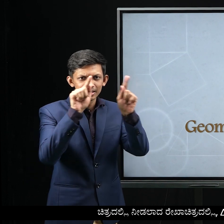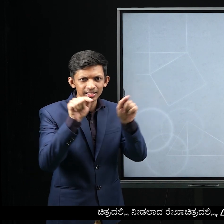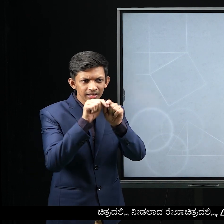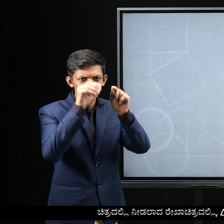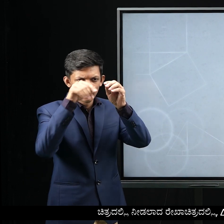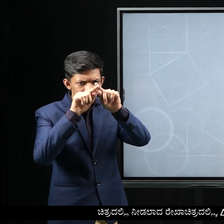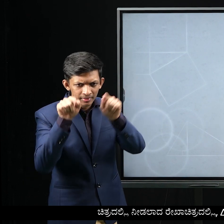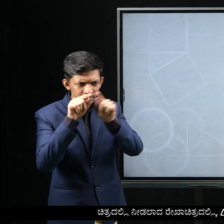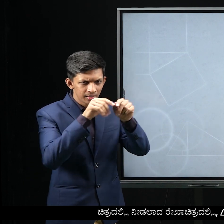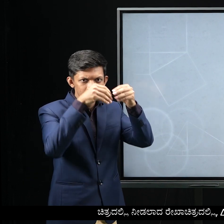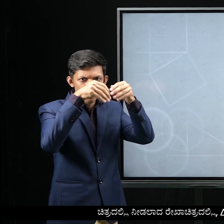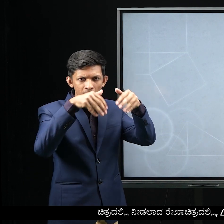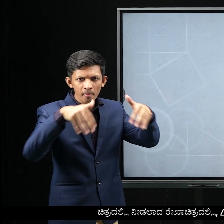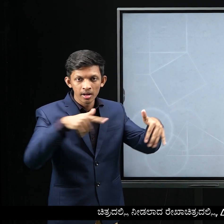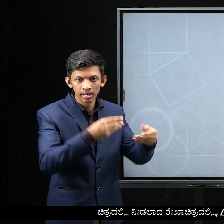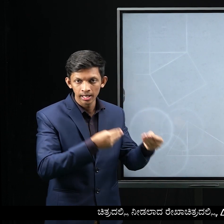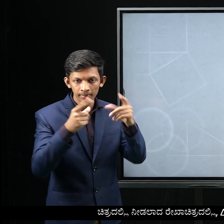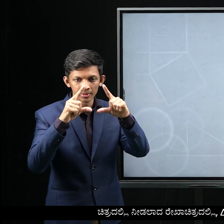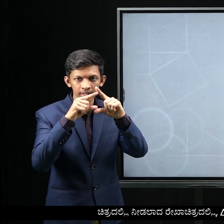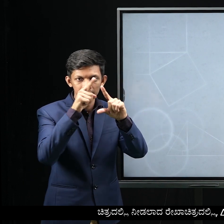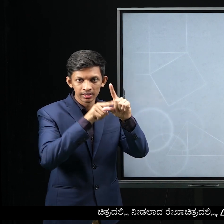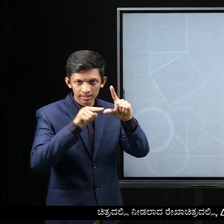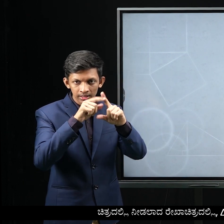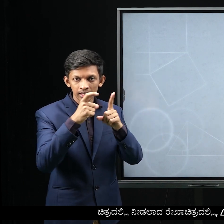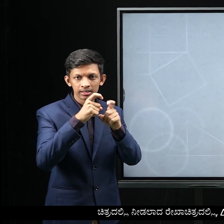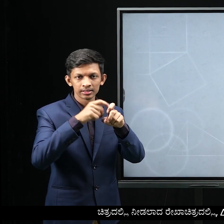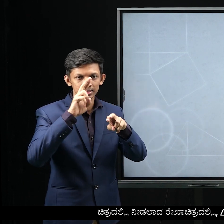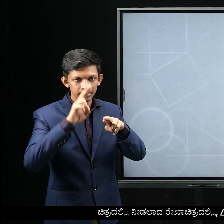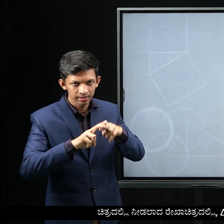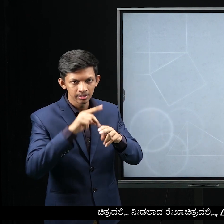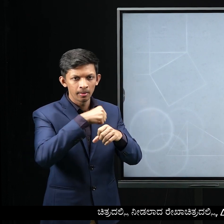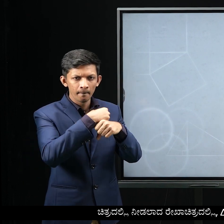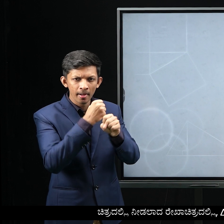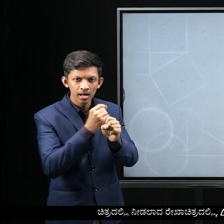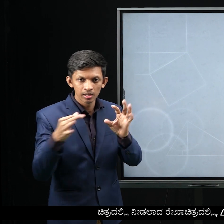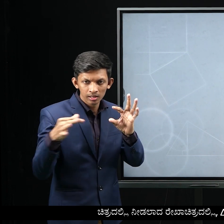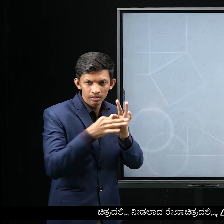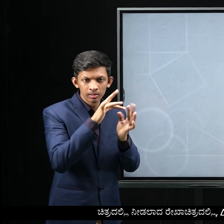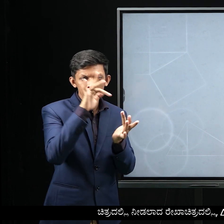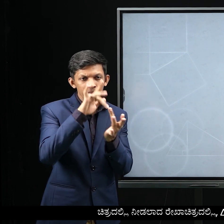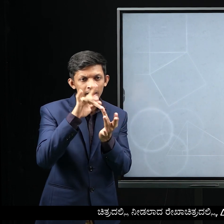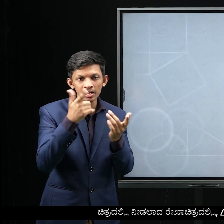ಚಿತ್ರದಲ್ಲಿ ನೀಡಲಾದ ರೇಖಾಚಿತ್ರದಲ್ಲಿ ತ್ರಿಕೋನ ಎಬಿಸಿಯ ಎಬಿ, ಬಿಸಿ ಮತ್ತು ಸಿಎ